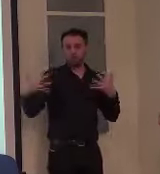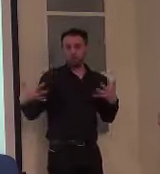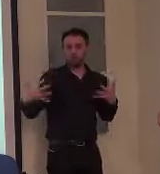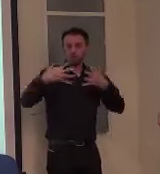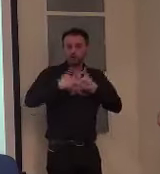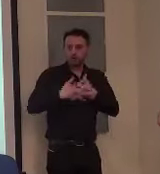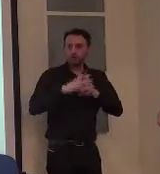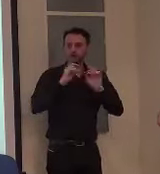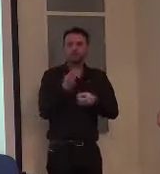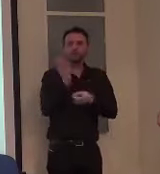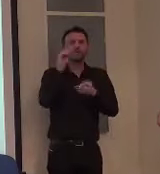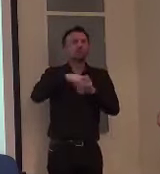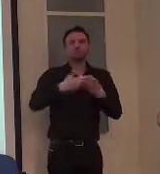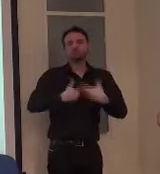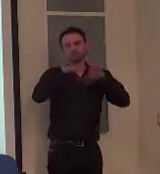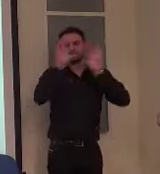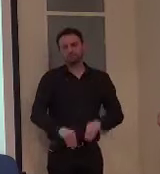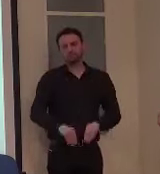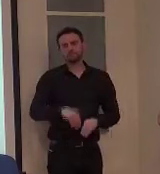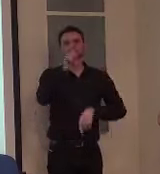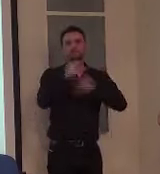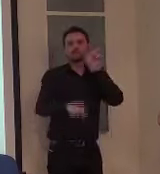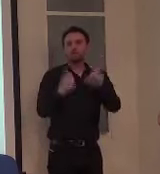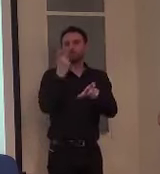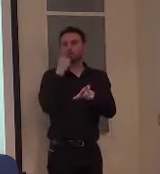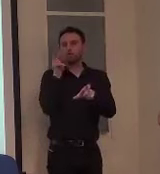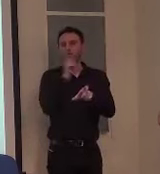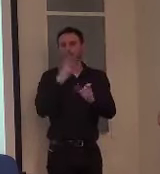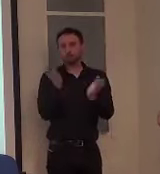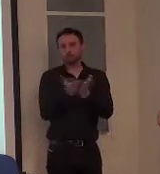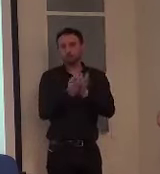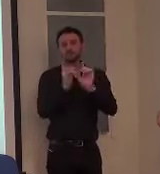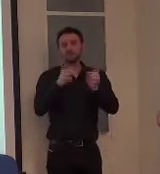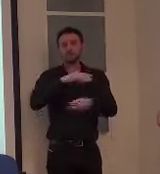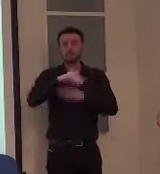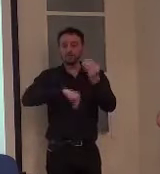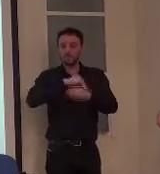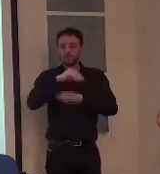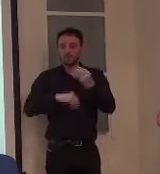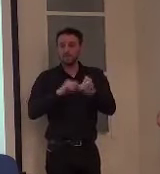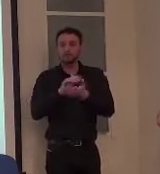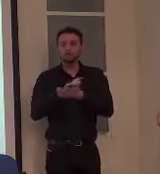inclusión plena de los estudiantes y de las familias